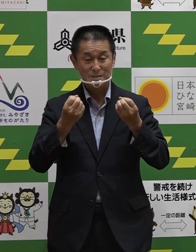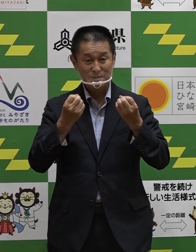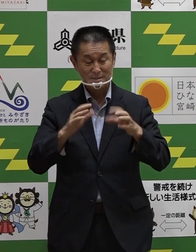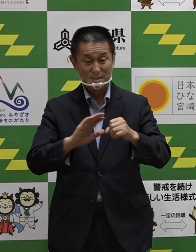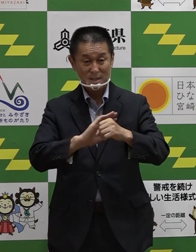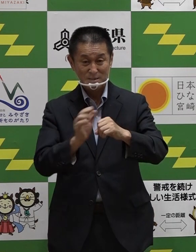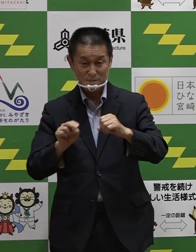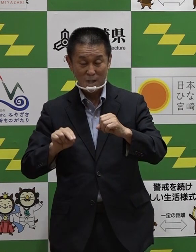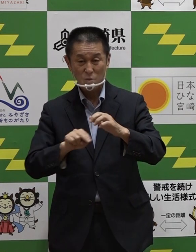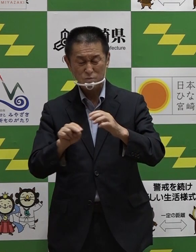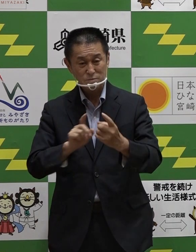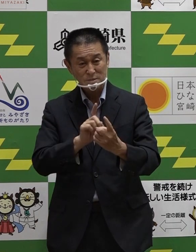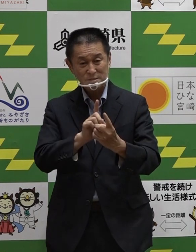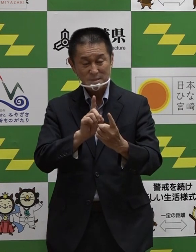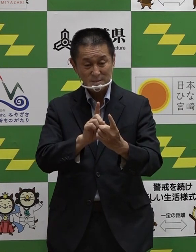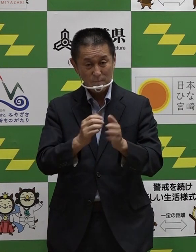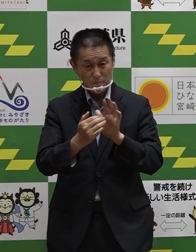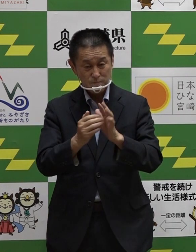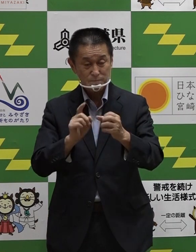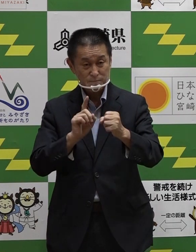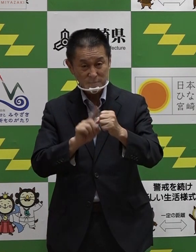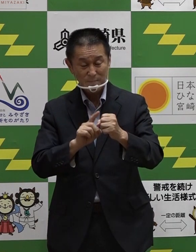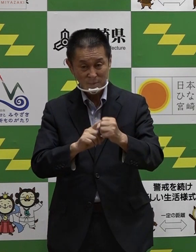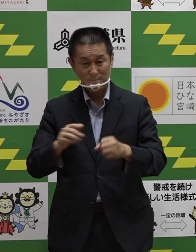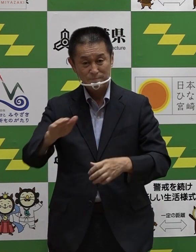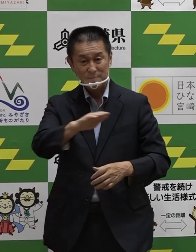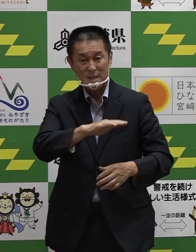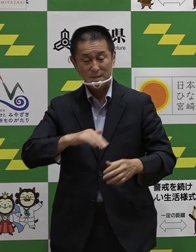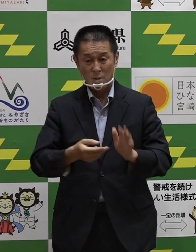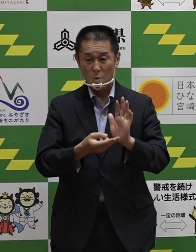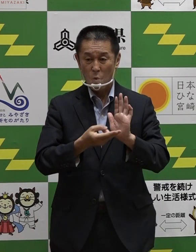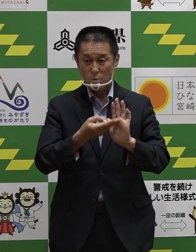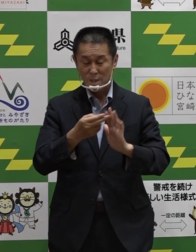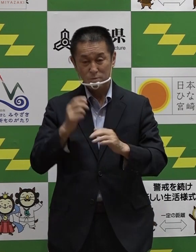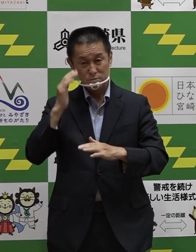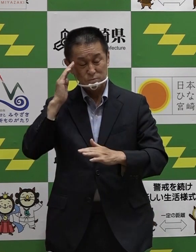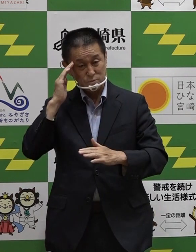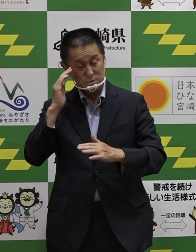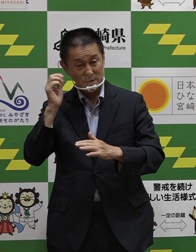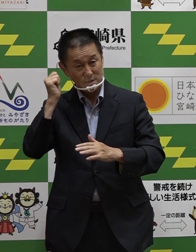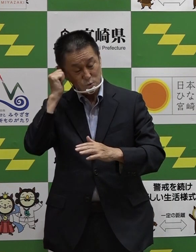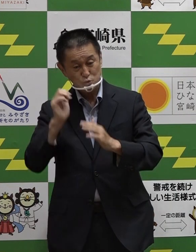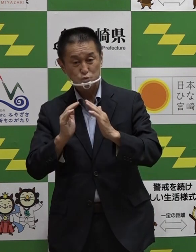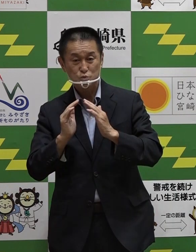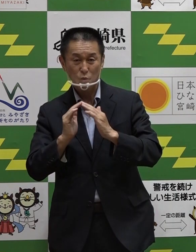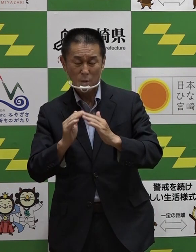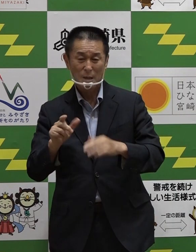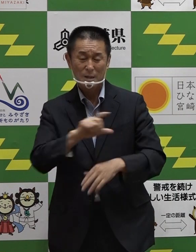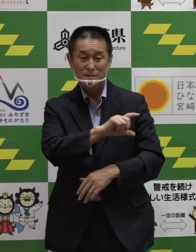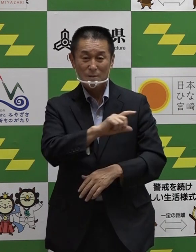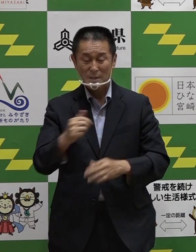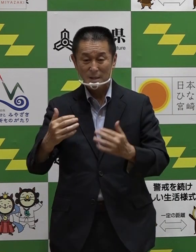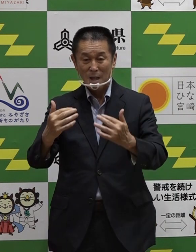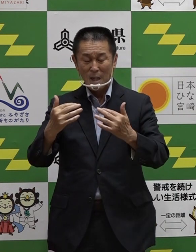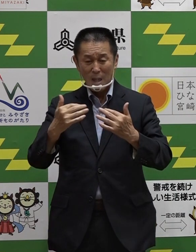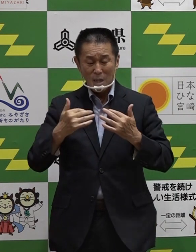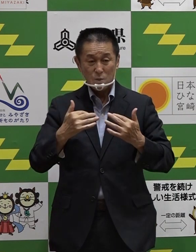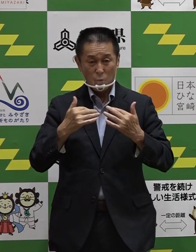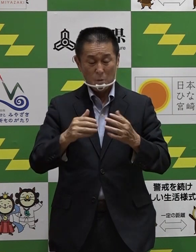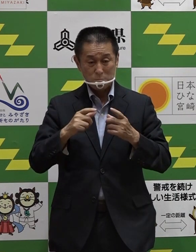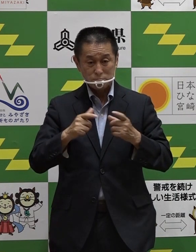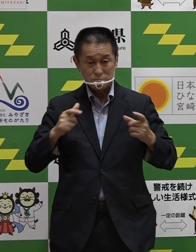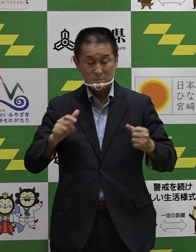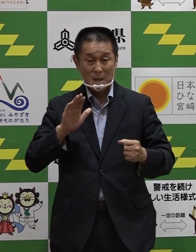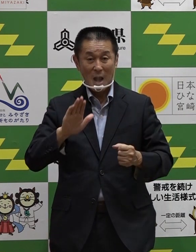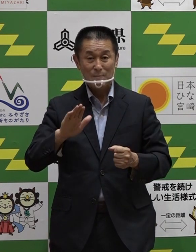ス感染症の対応ということで、県内のホテル、旅館というのも大変様々な影響を受けている